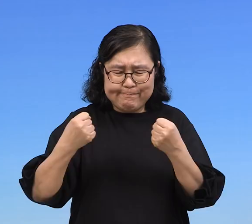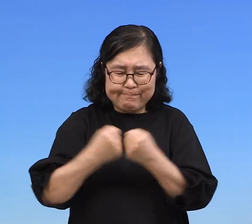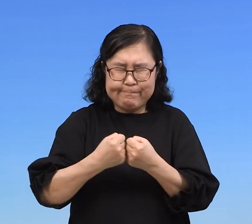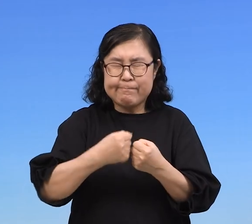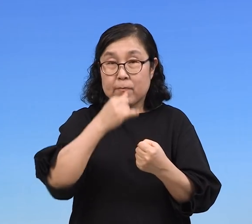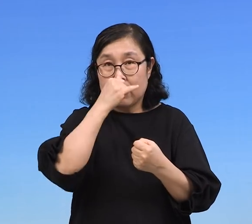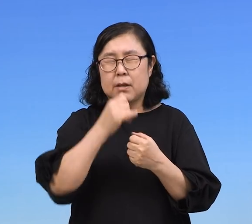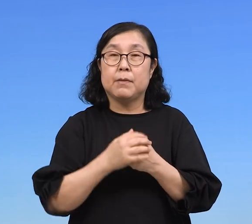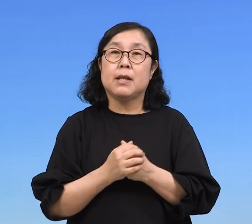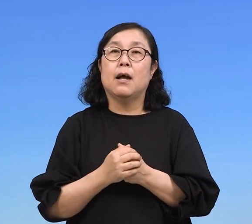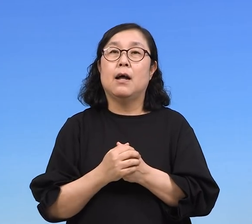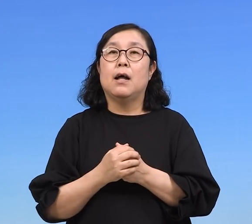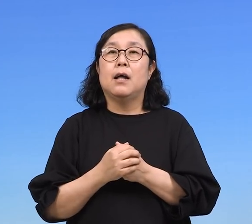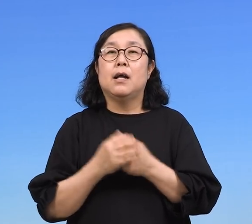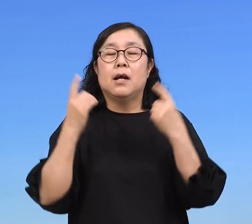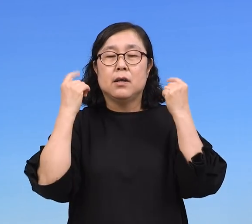거거든요.